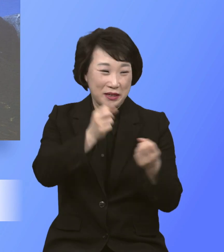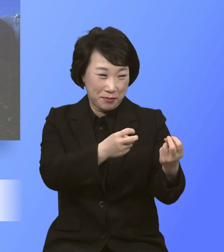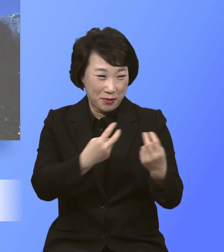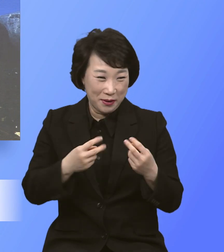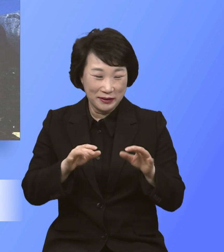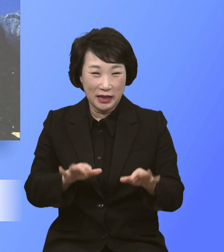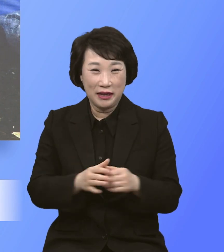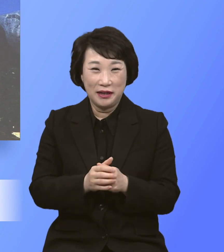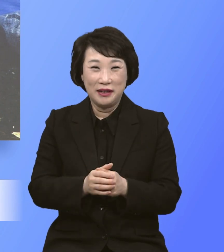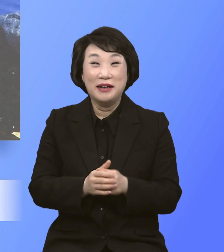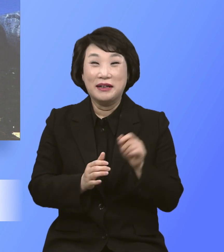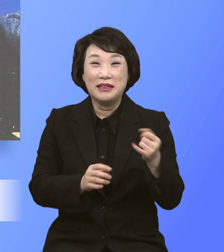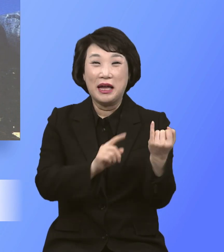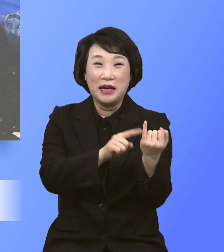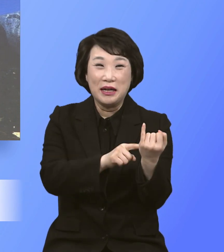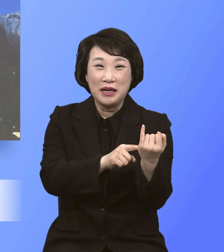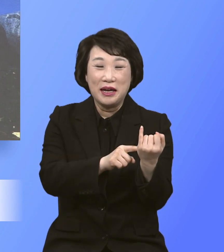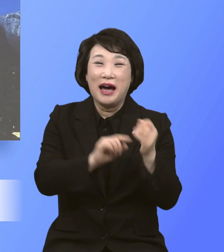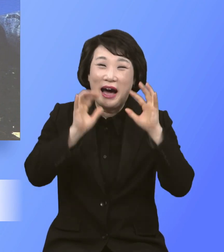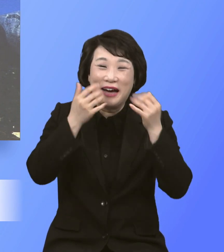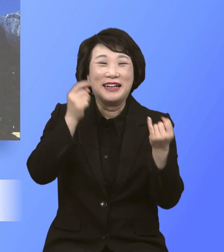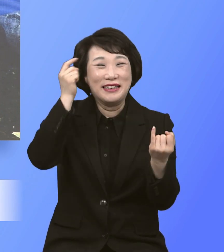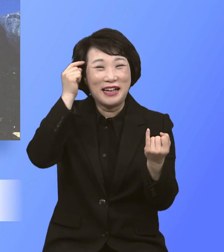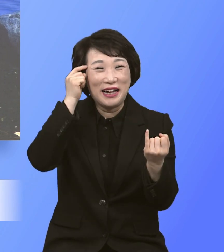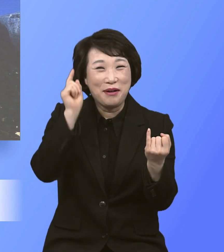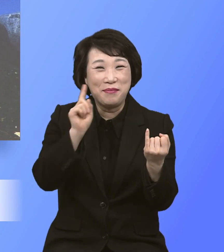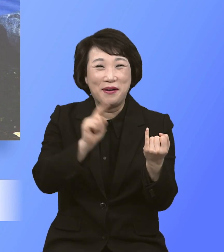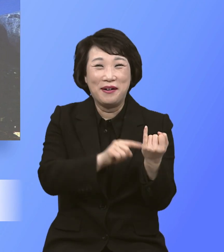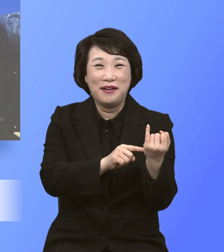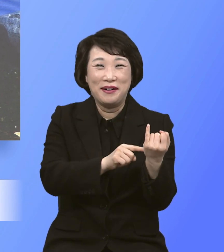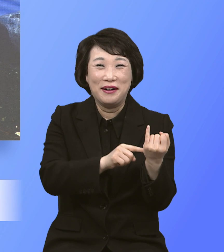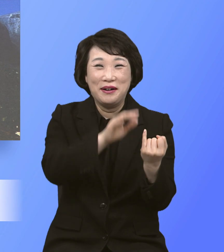근데 과자를 보낼 때 애기 생각으로는